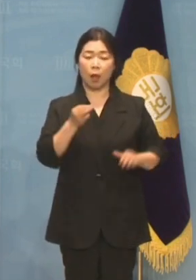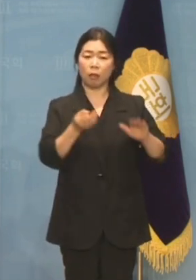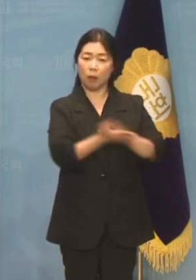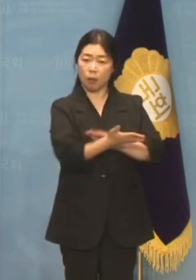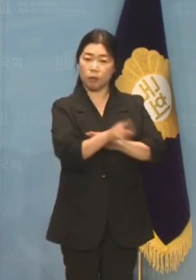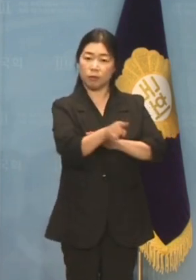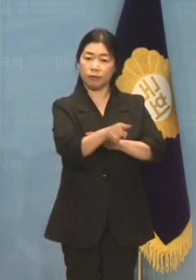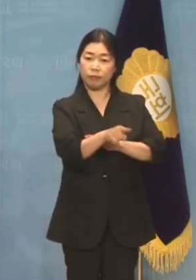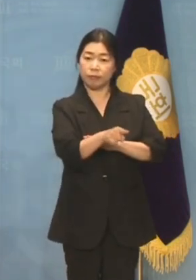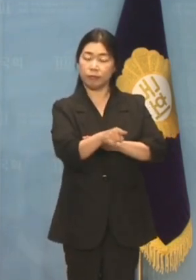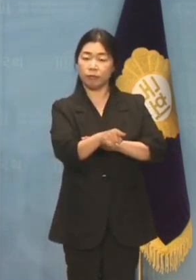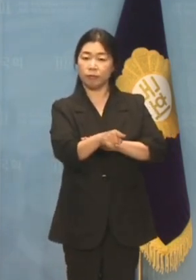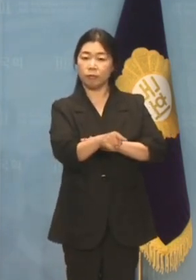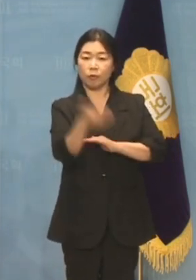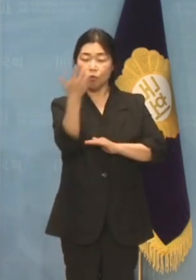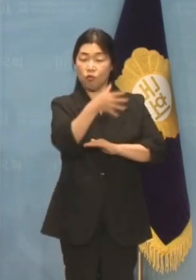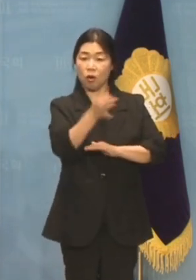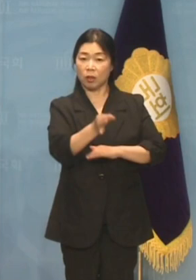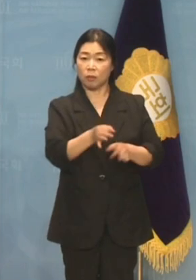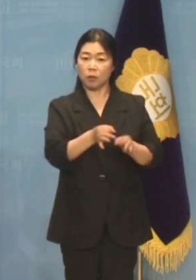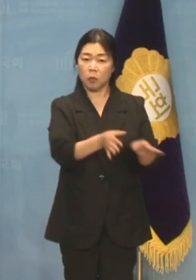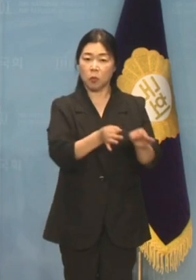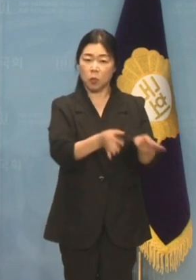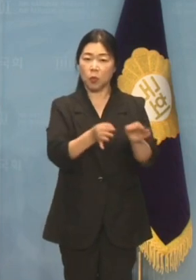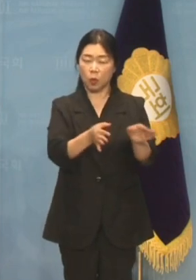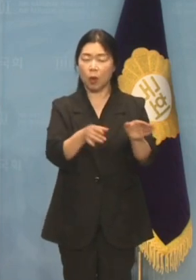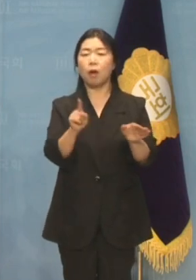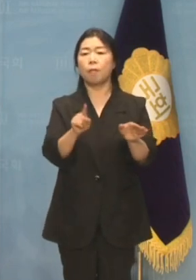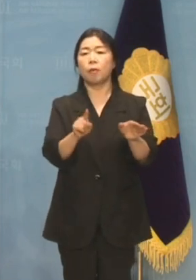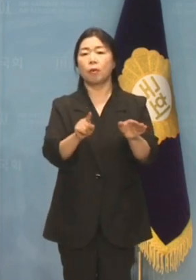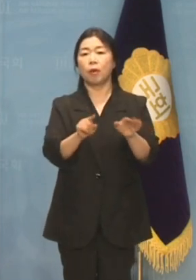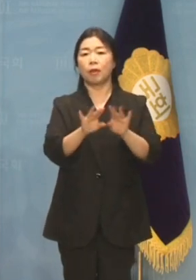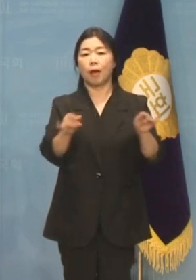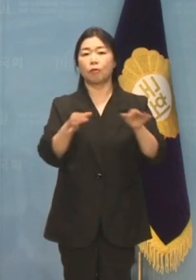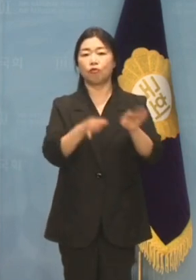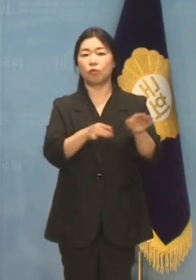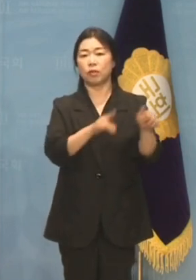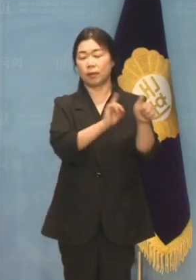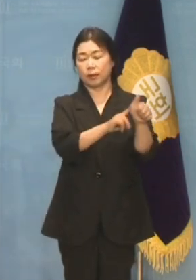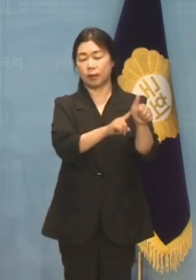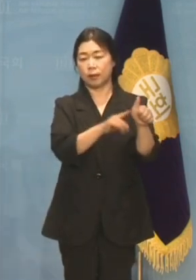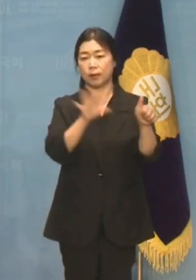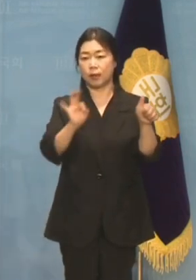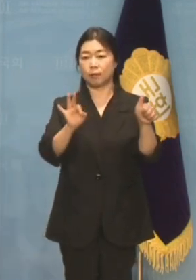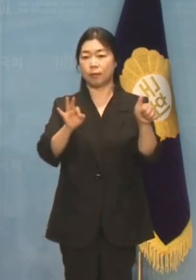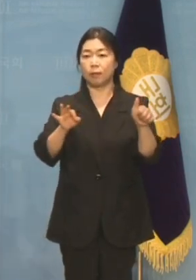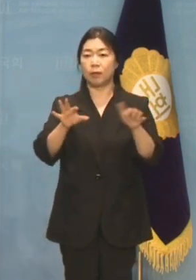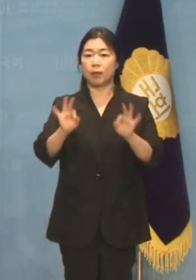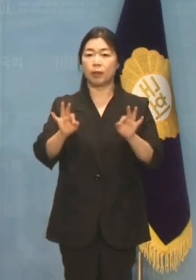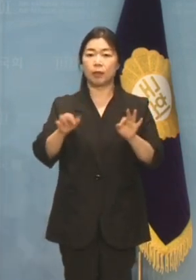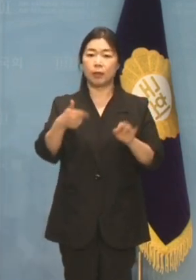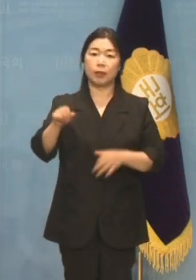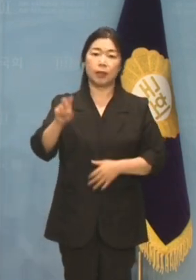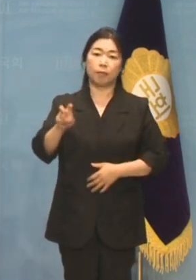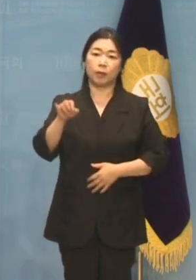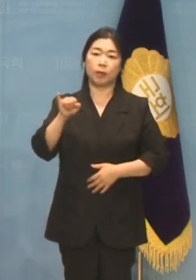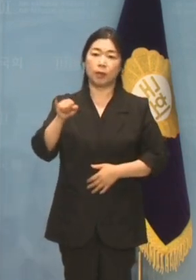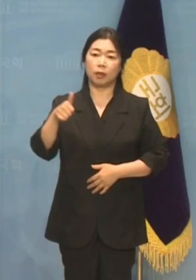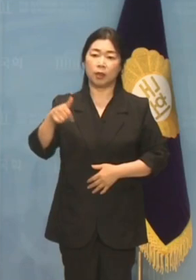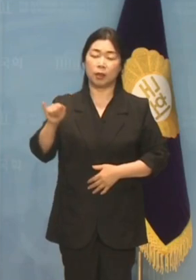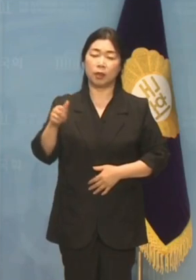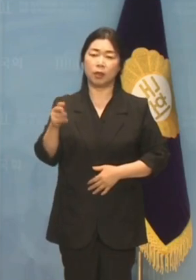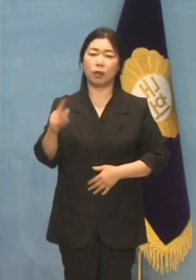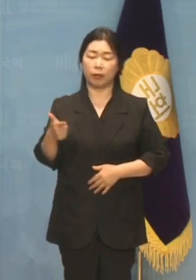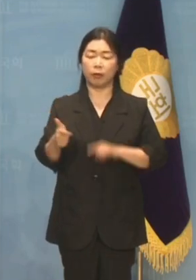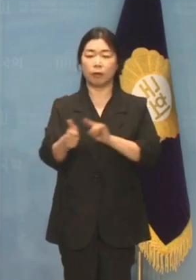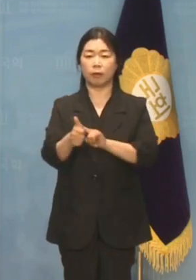뇌물성 쪼개기 후원금의 달인 땅투기꾼 김기현 대표는 스스로 범죄의 진상을 고백하고